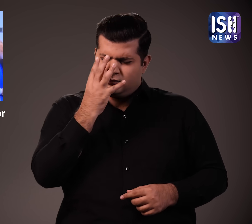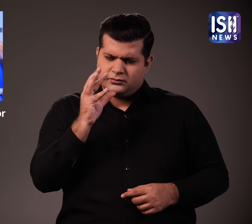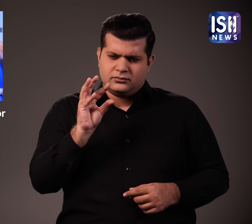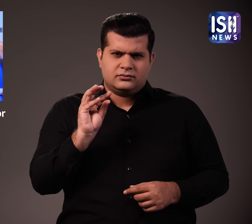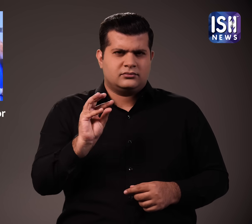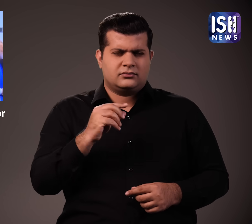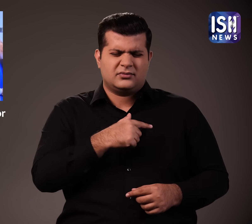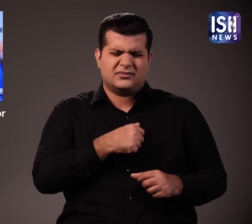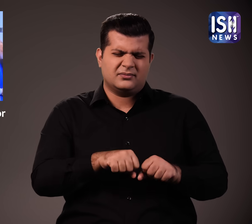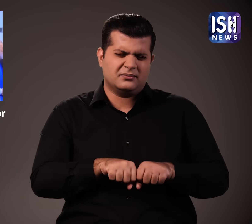माहौल है